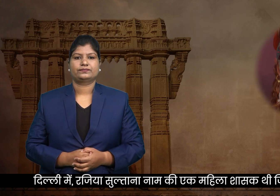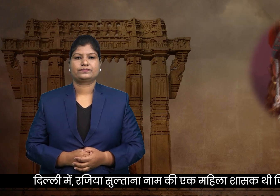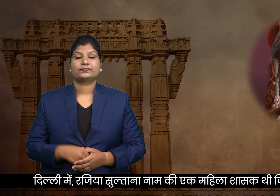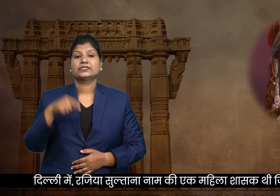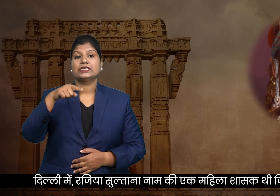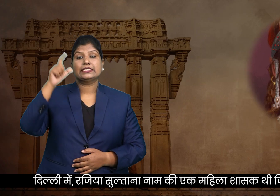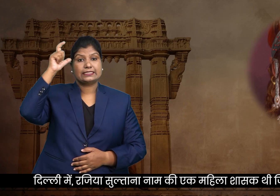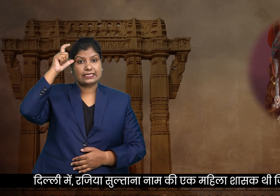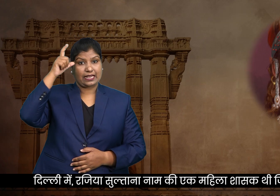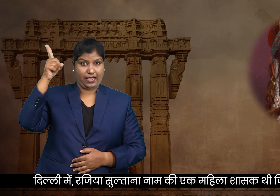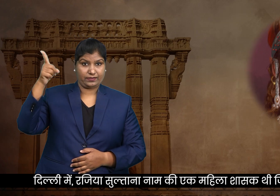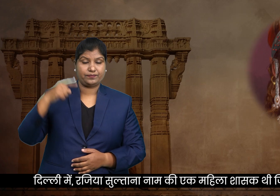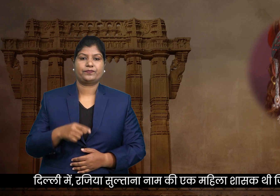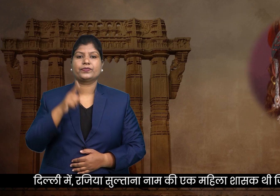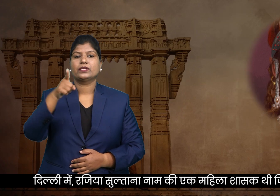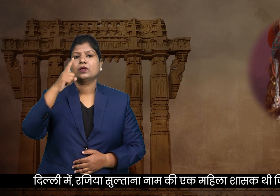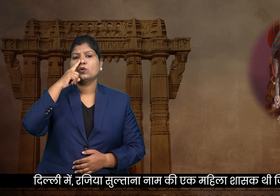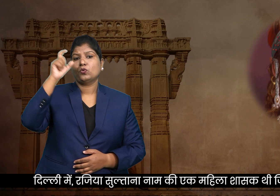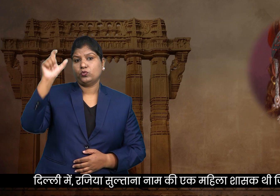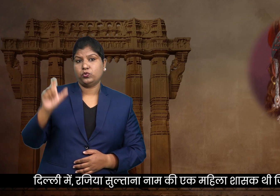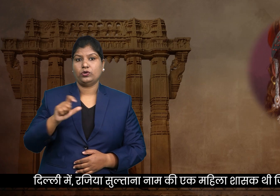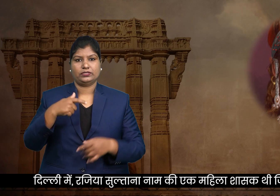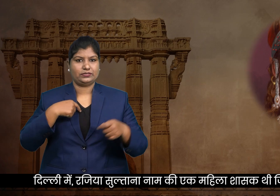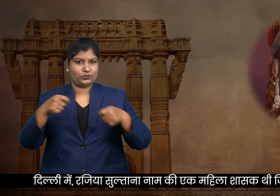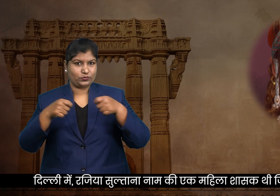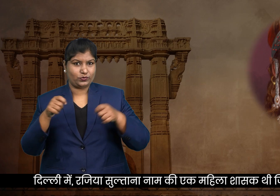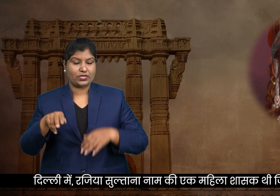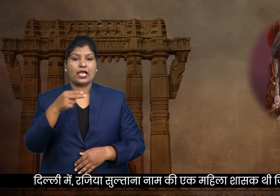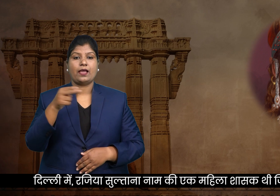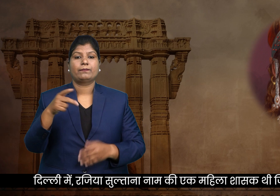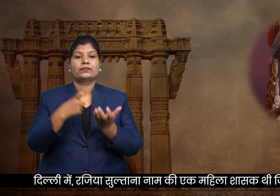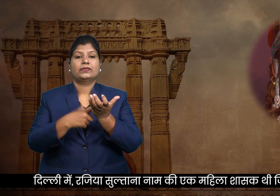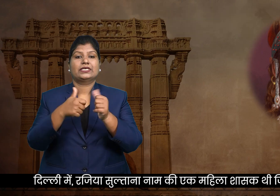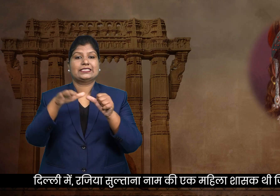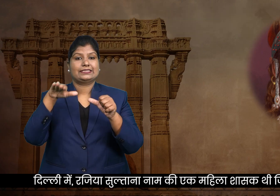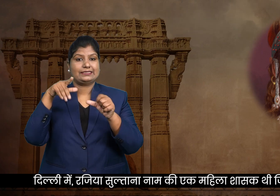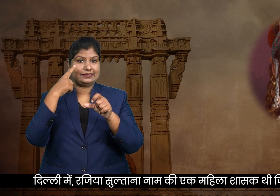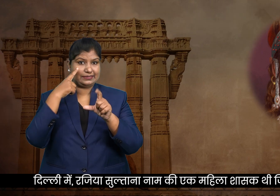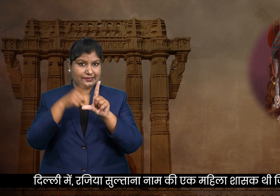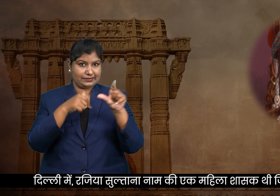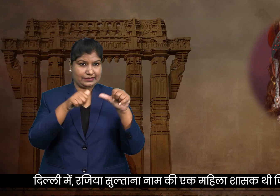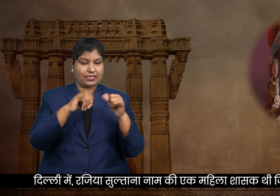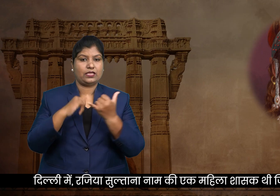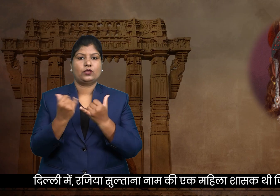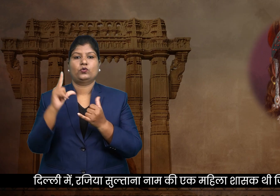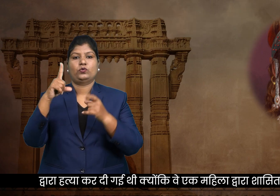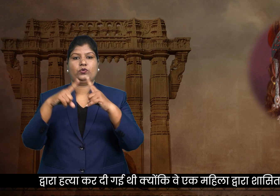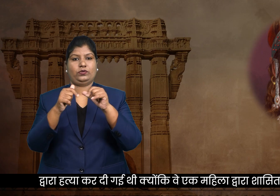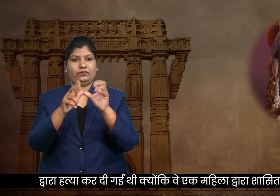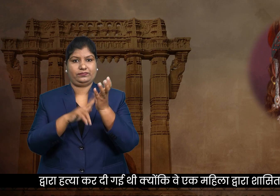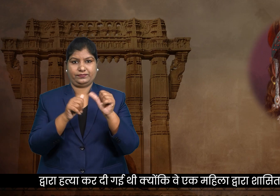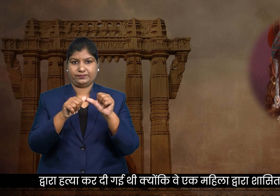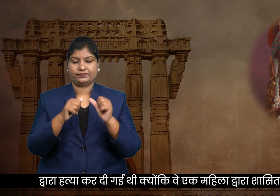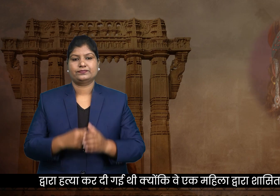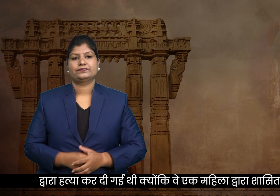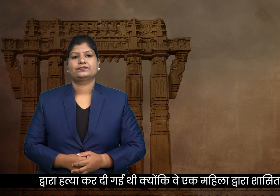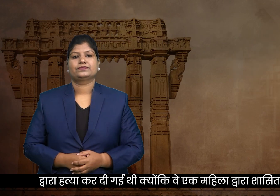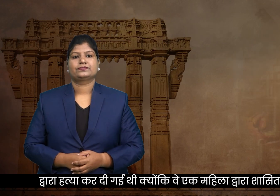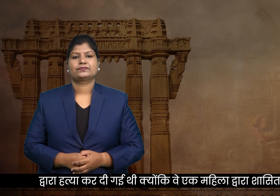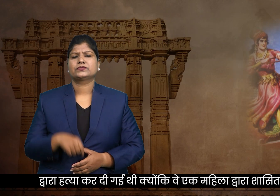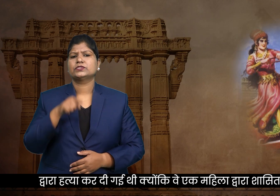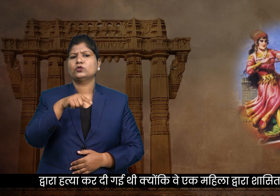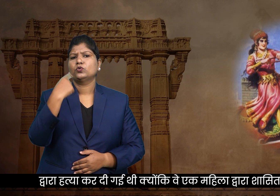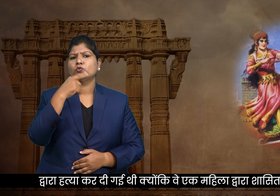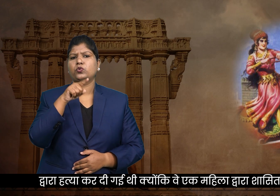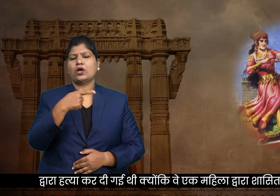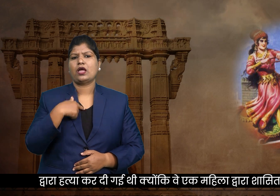दिल्ली में रज़िया सुल्तान नाम की एक महिला शासक थीं, जिनकी उनके सरदारों द्वारा हत्या कर दी